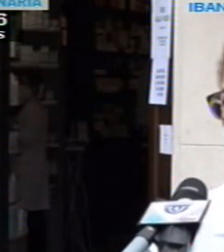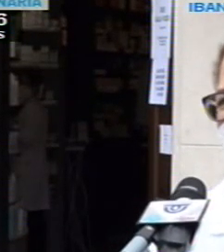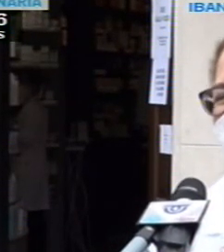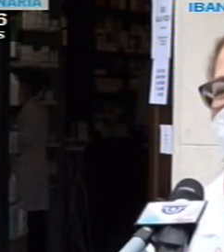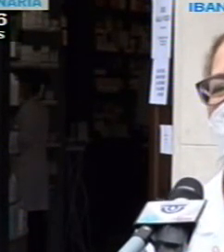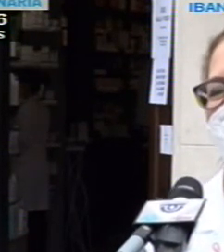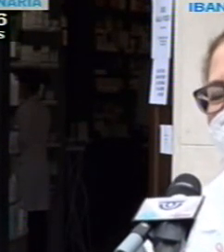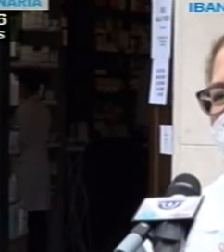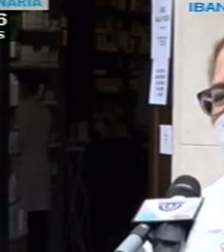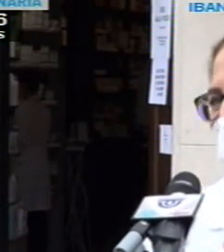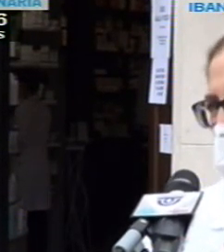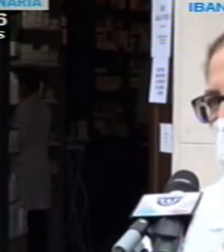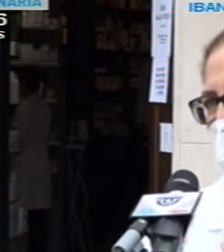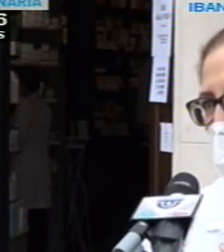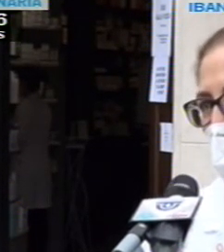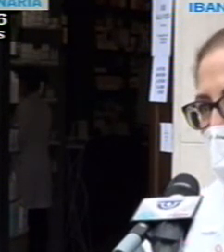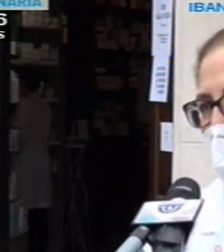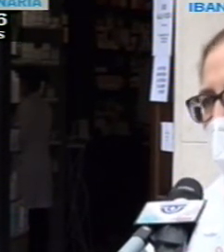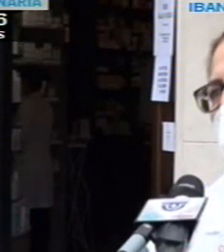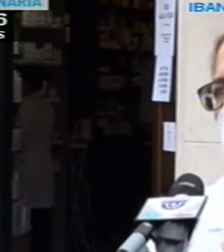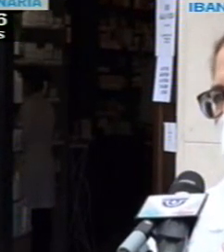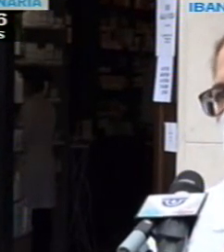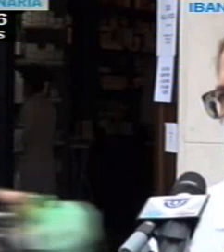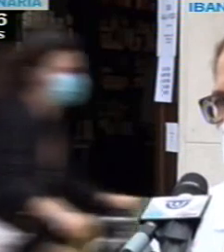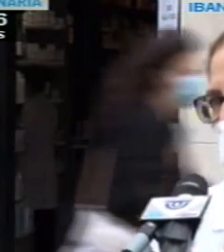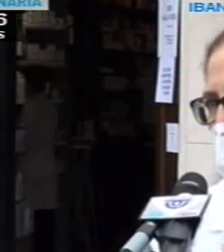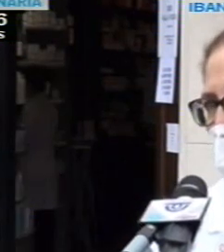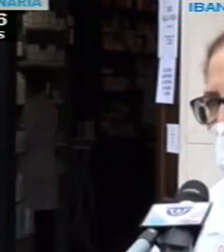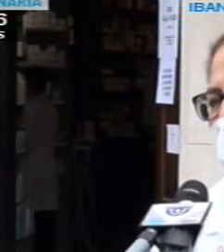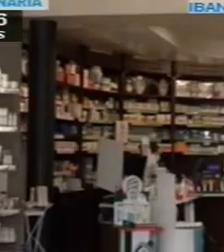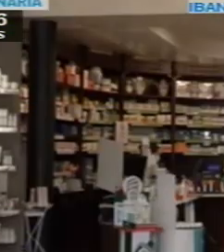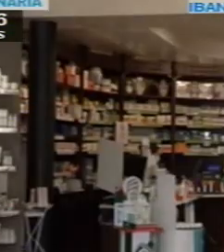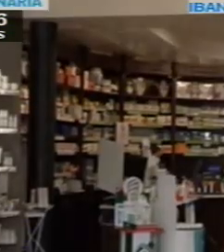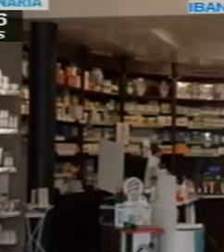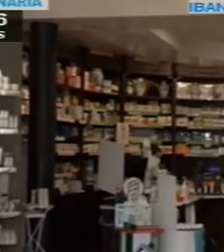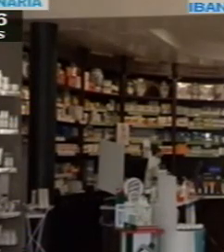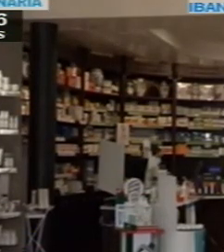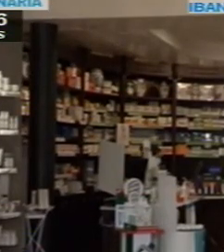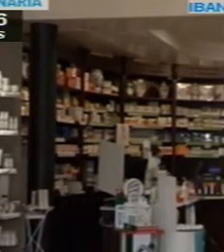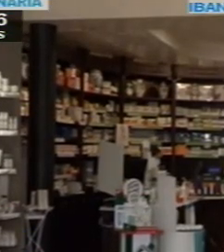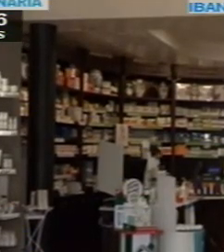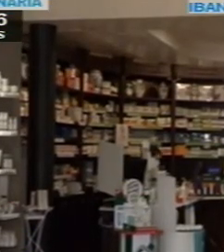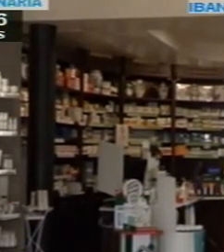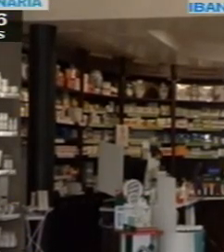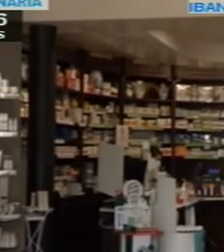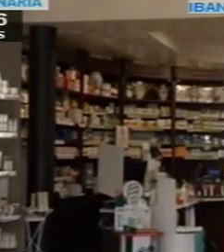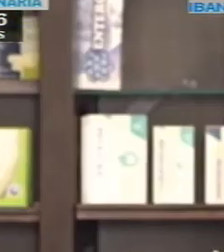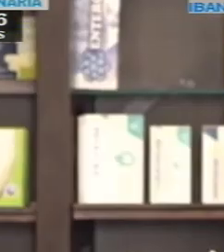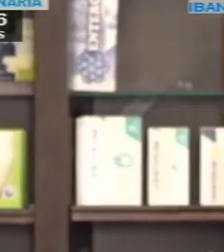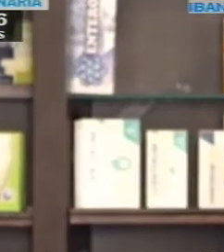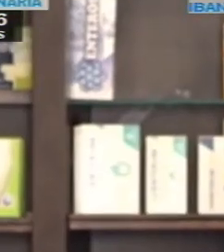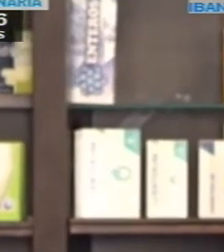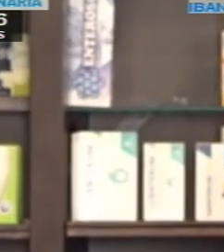benefiche per il nostro sistema immunitario. Per esempio la vitamina D è una vitamina veramente cruciale per il nostro